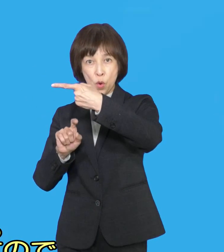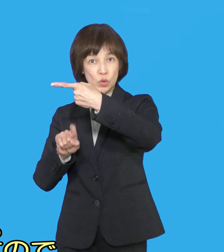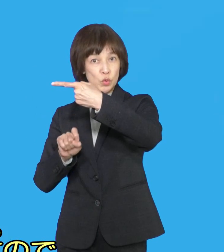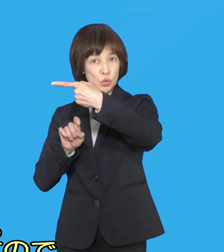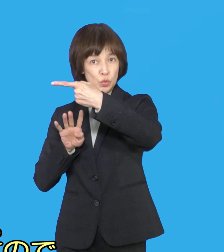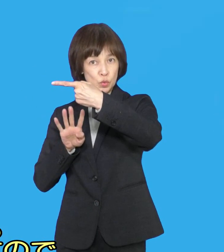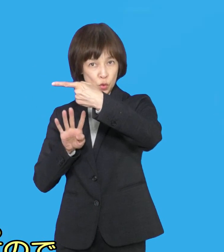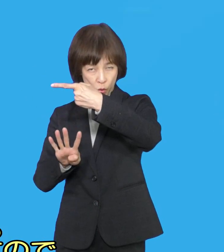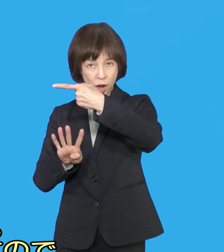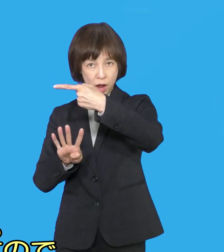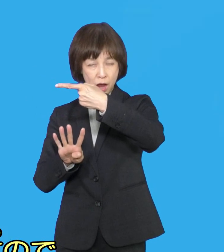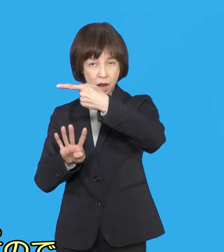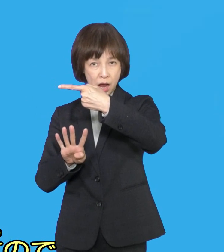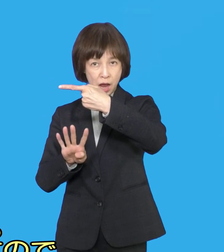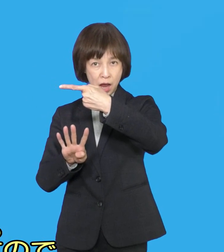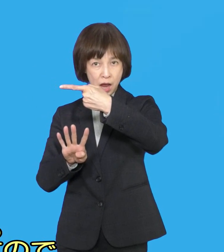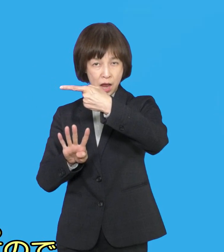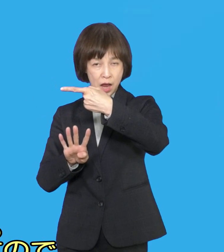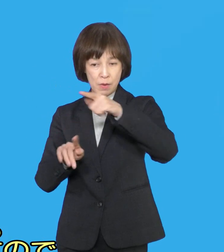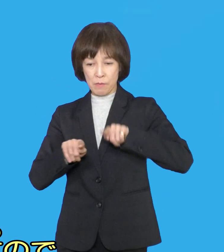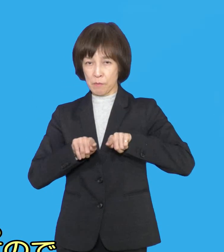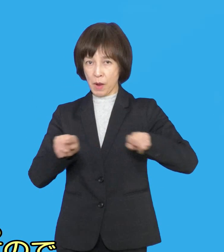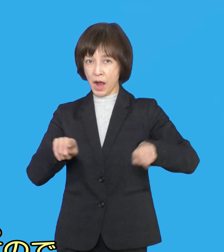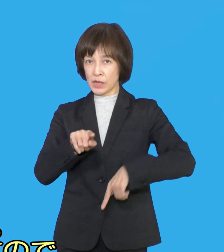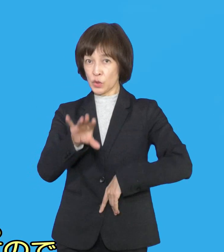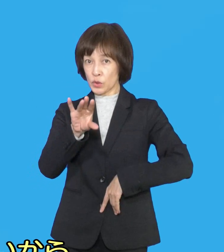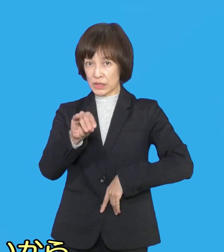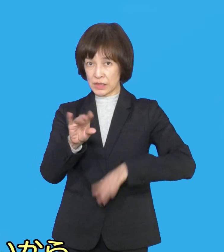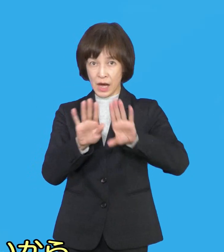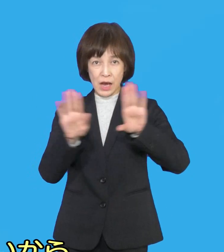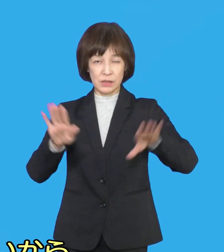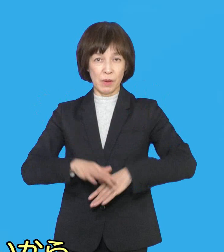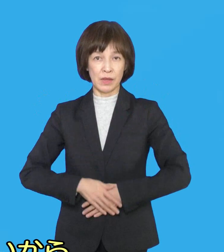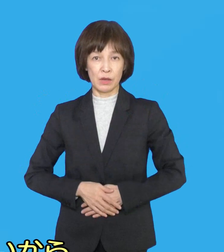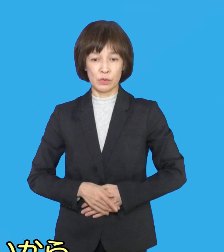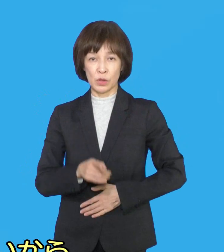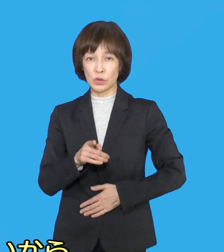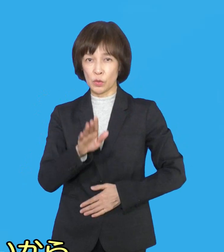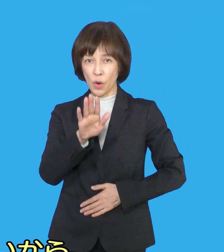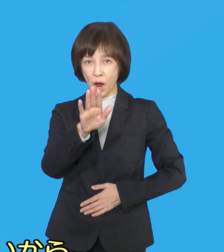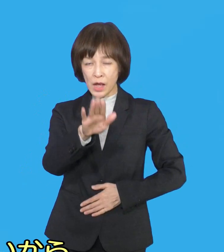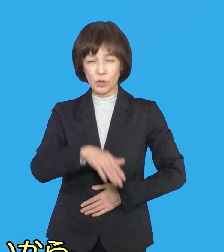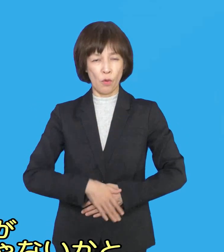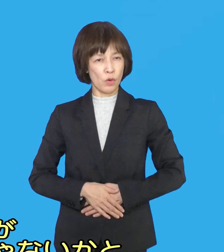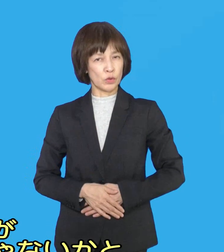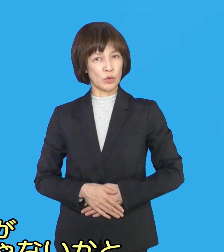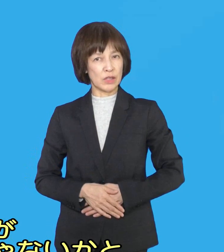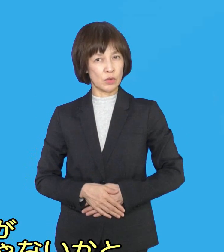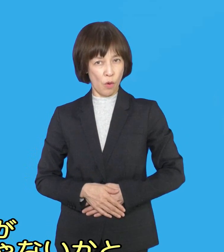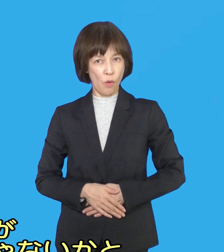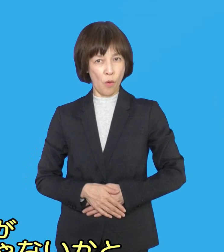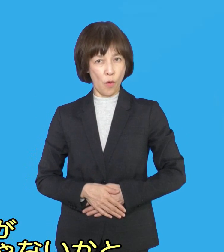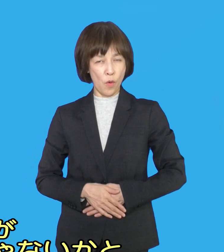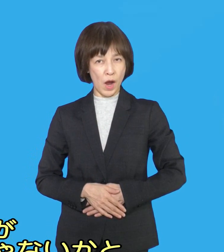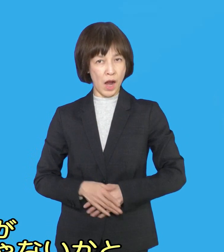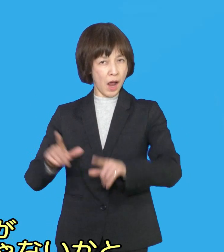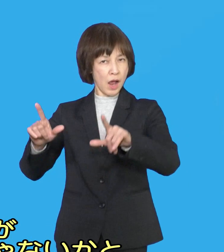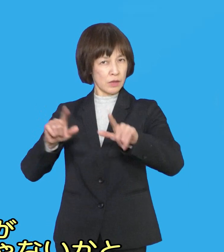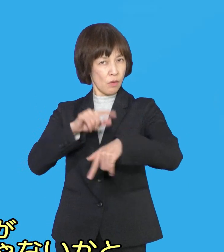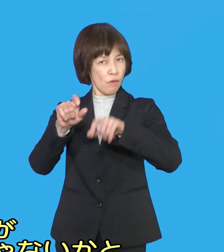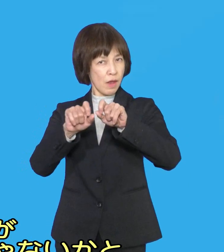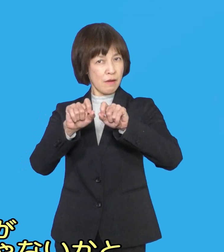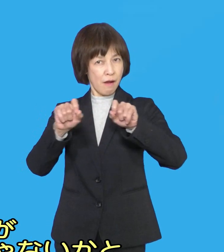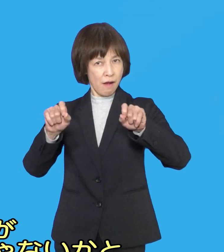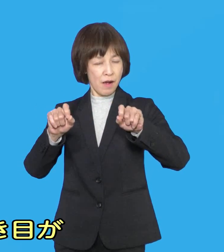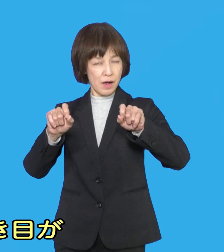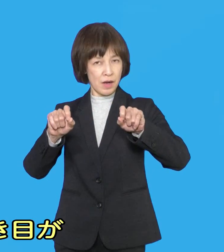日、効力が10日から発揮していますので、この後ですね、この数日後ぐらいからその効き目というのが徐々に出てくる